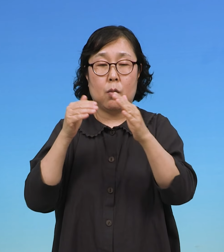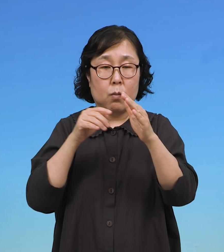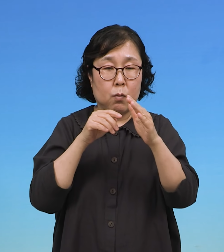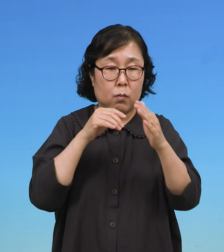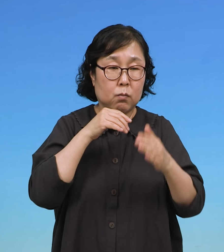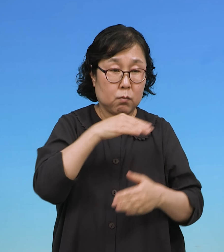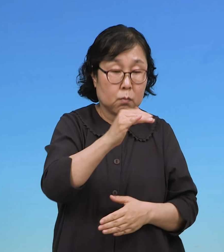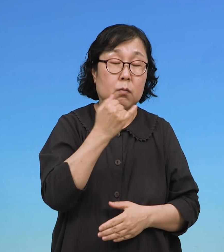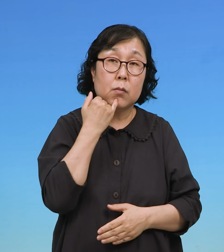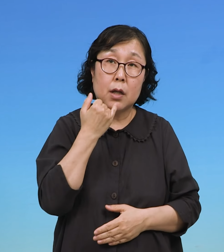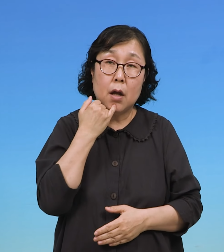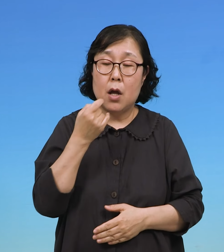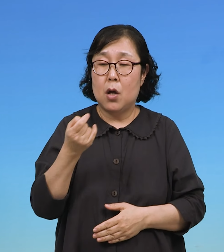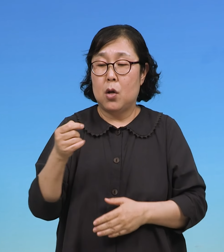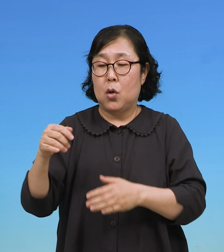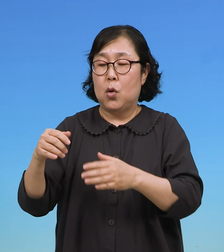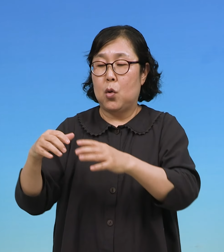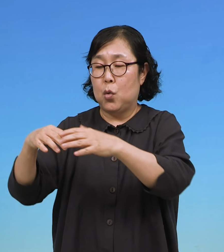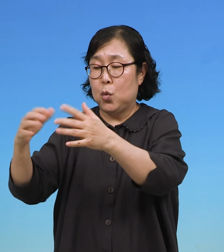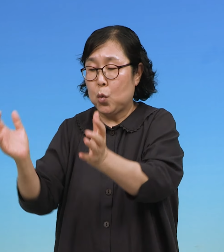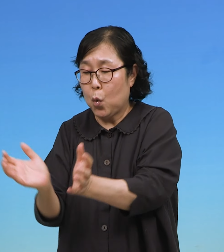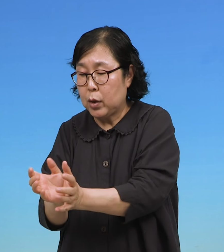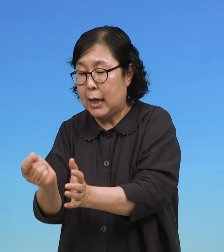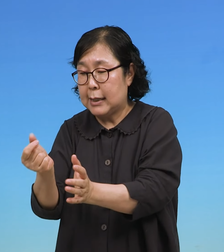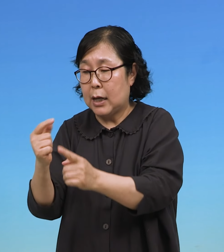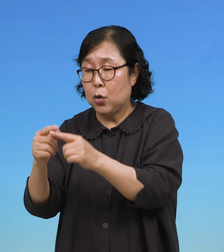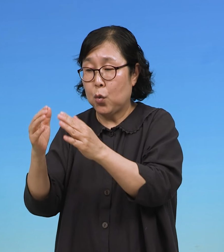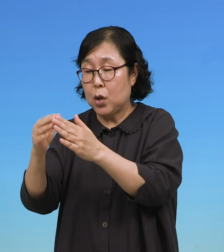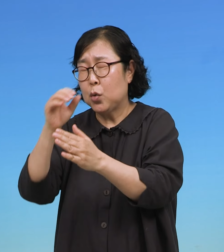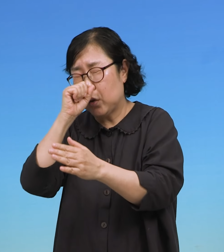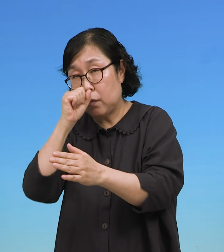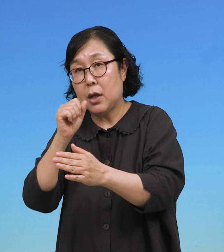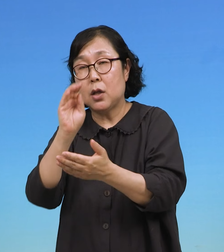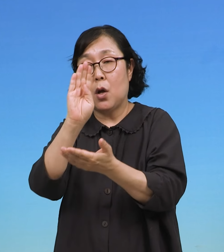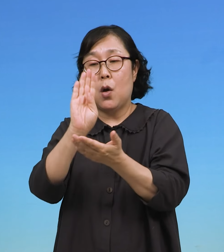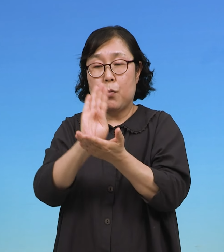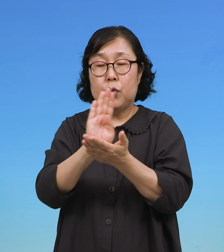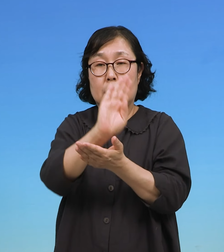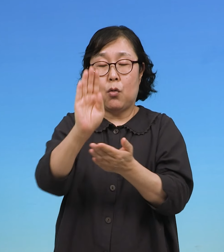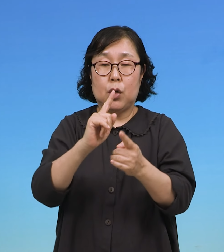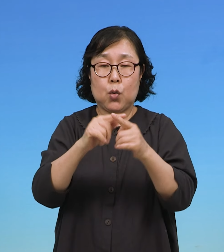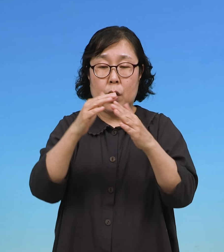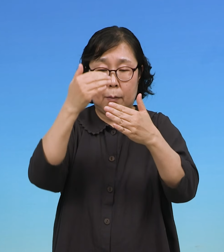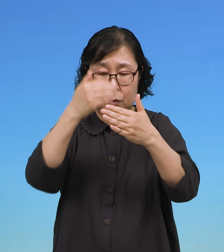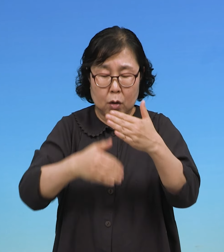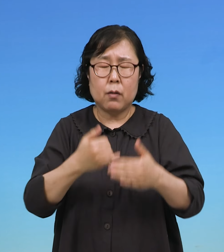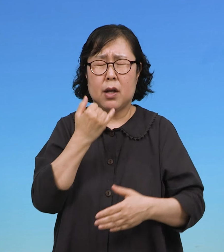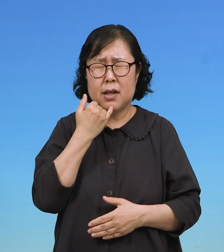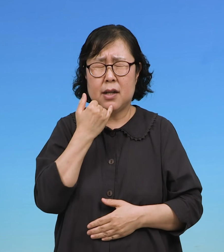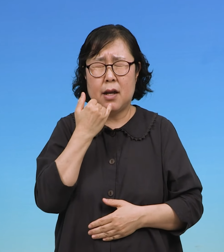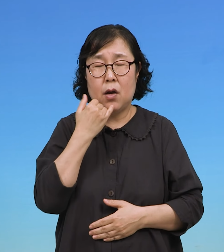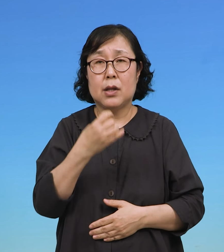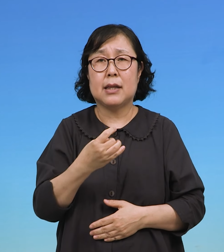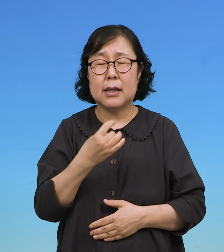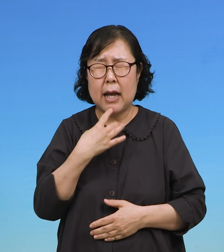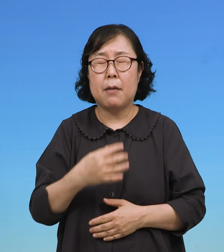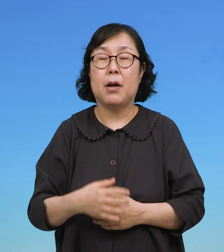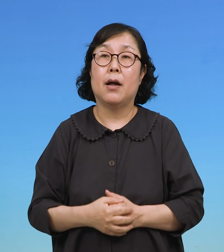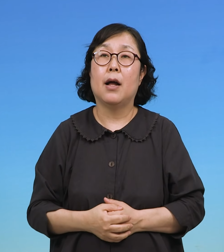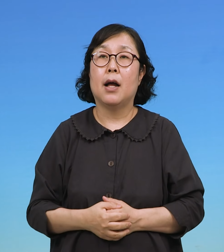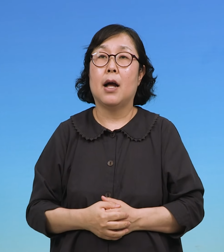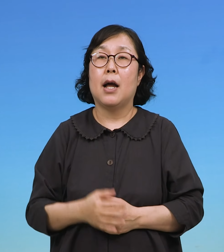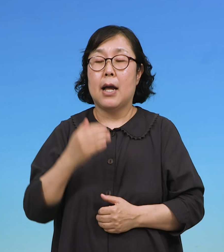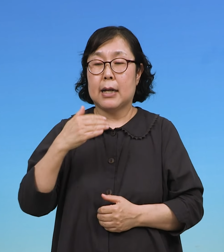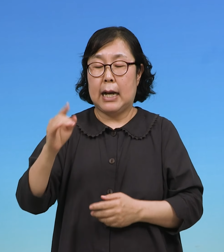29교회로 가셔도 괜찮습니다. 동네 작은 교회로 가시면 더 좋습니다. 분당 우리교회 남으셔도 괜찮습니다.